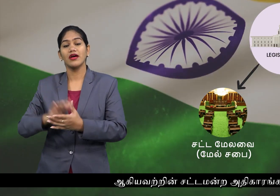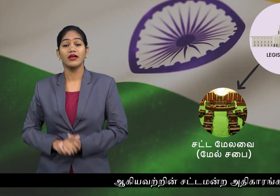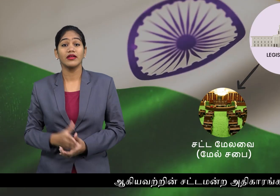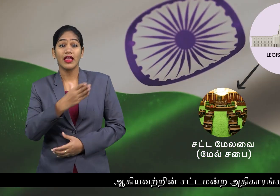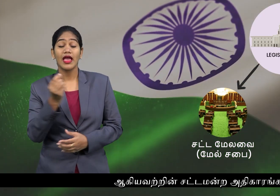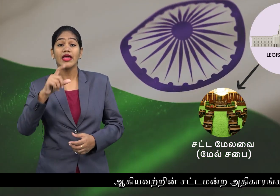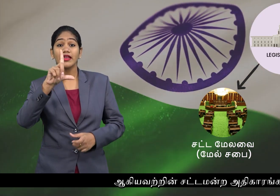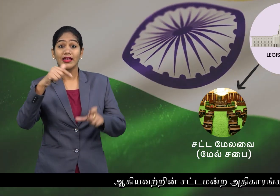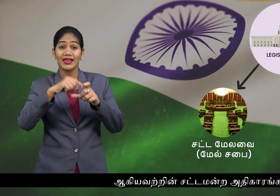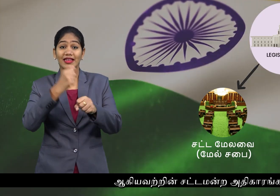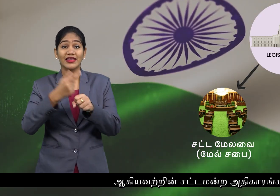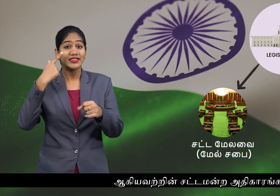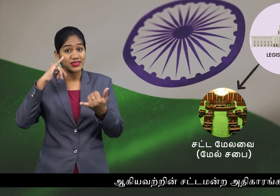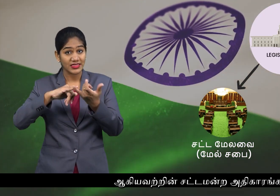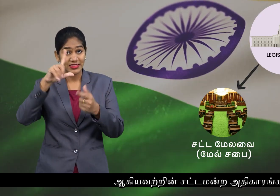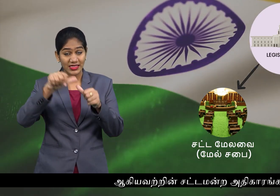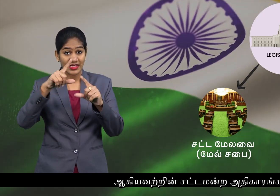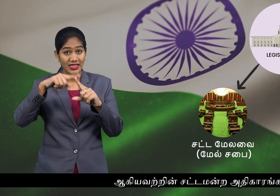ஆகியவற்றின் சட்டமன்ற அதிகாரங்கள்.